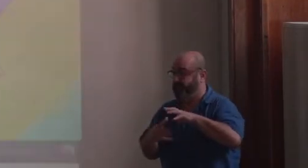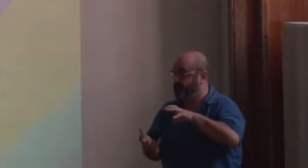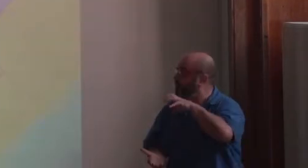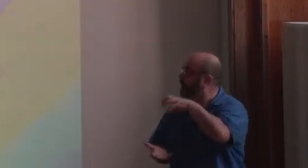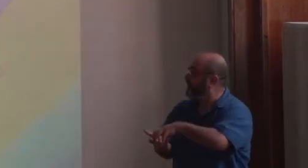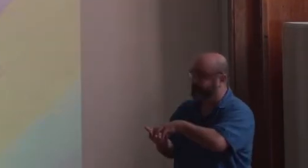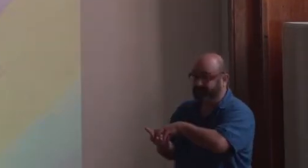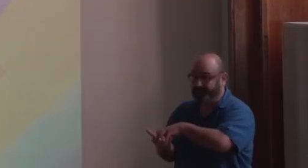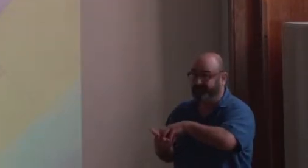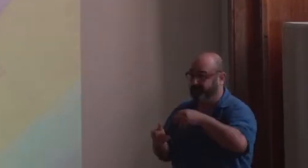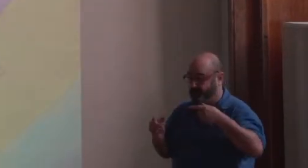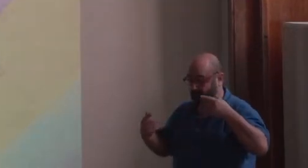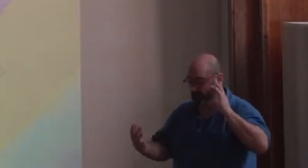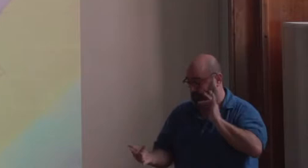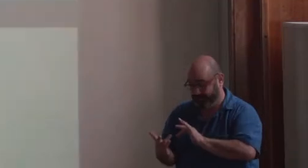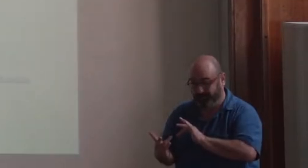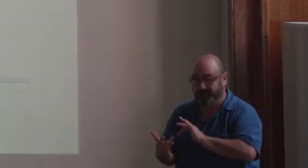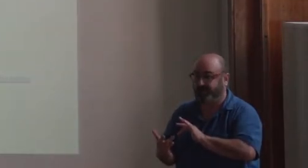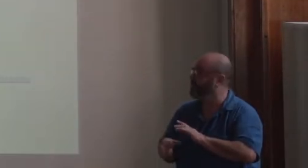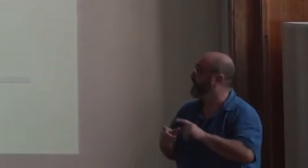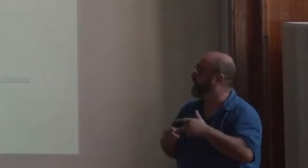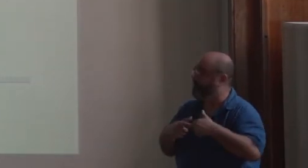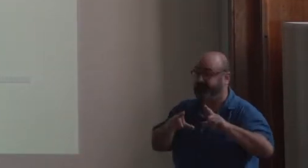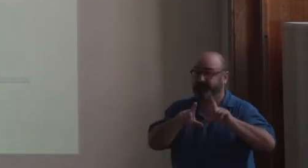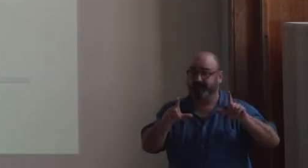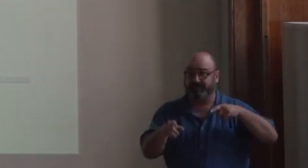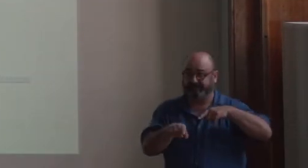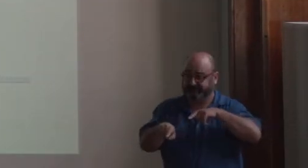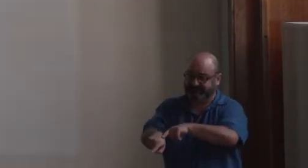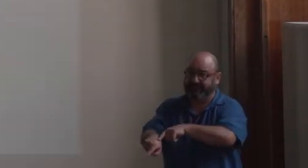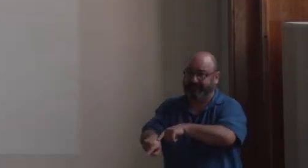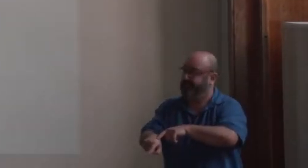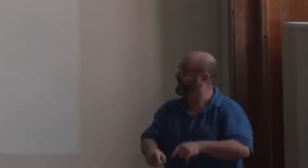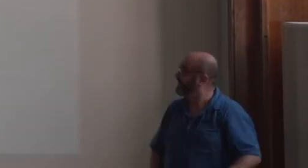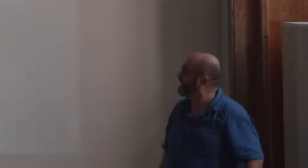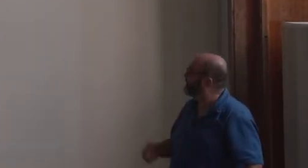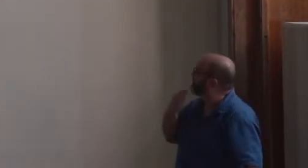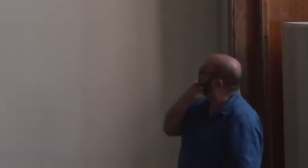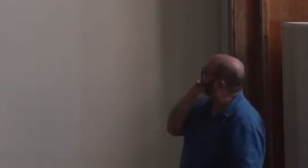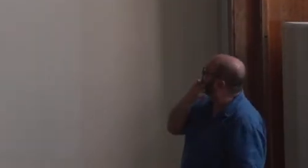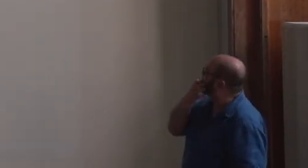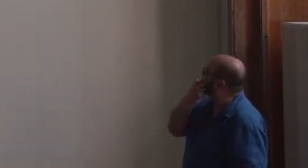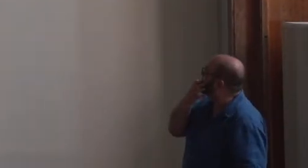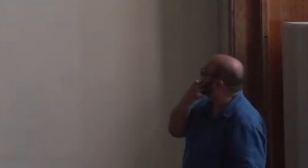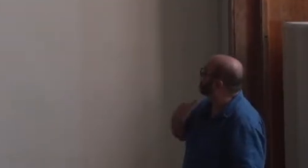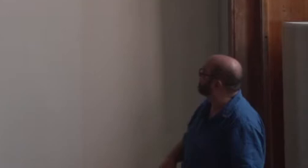et utiliser un terminal série. Par exemple, si je... Oups.